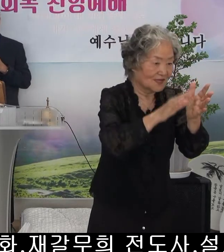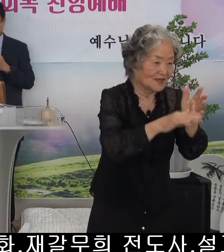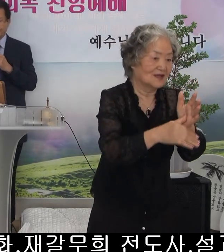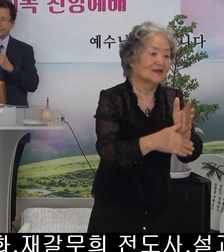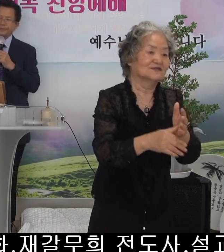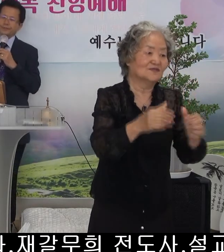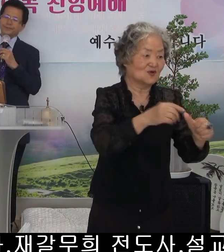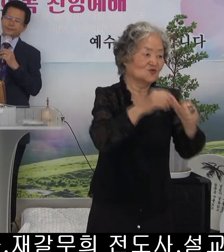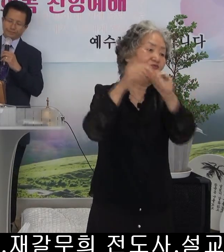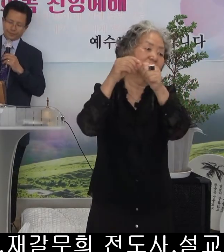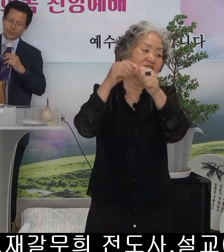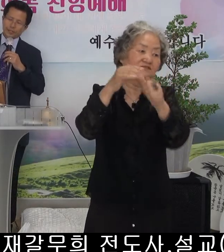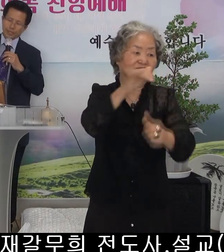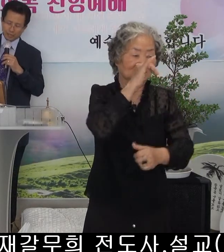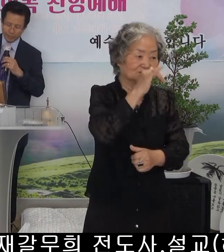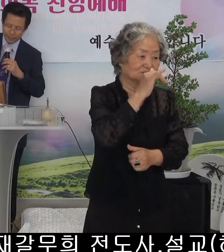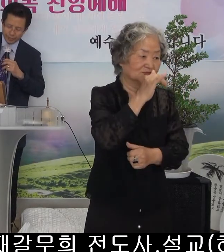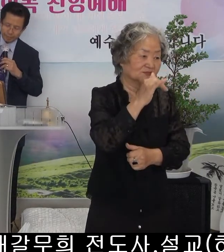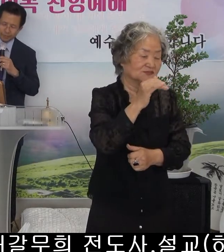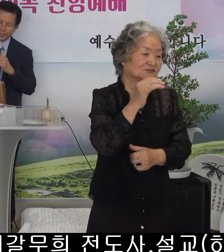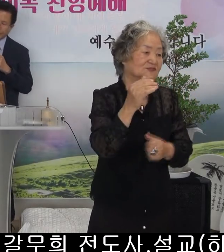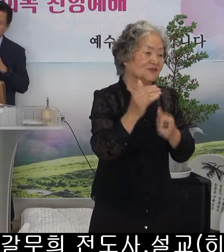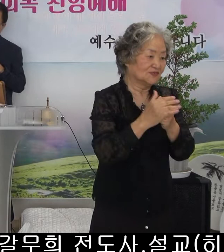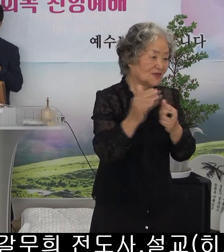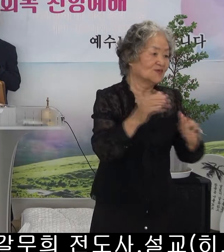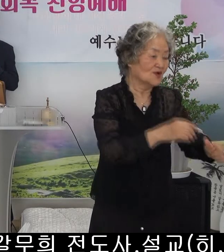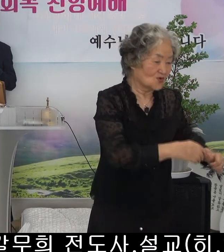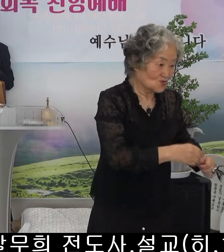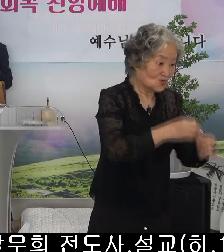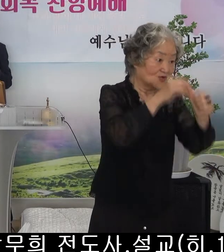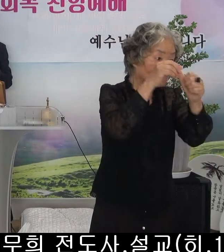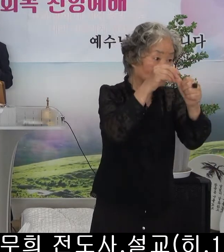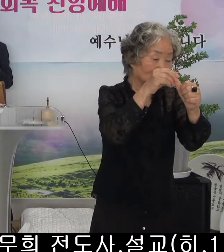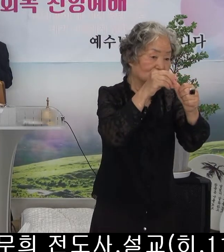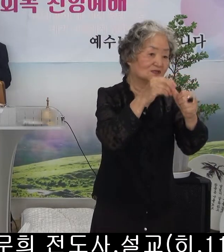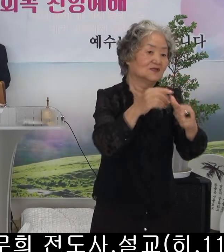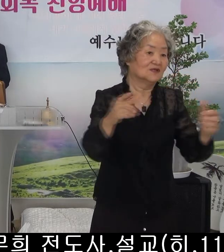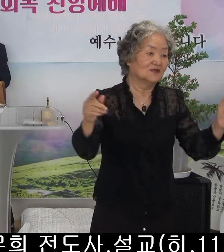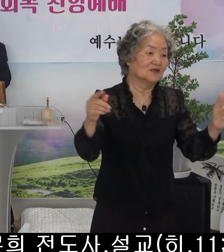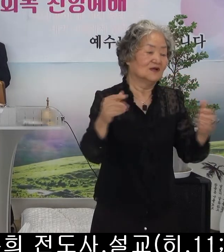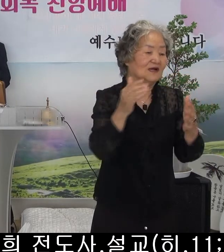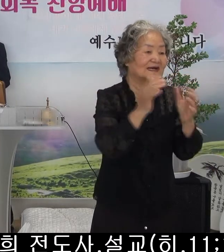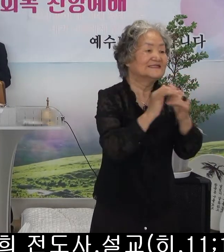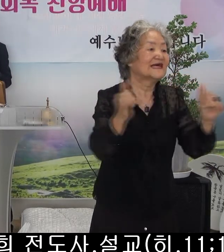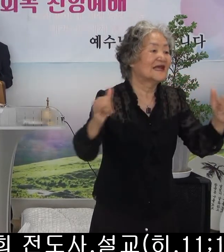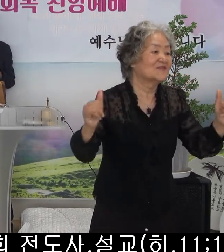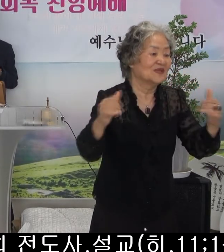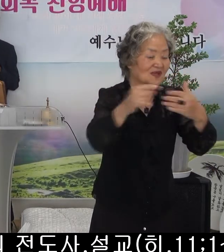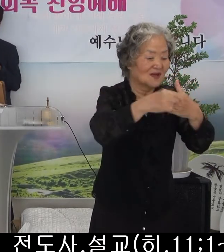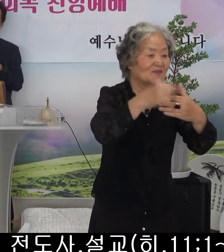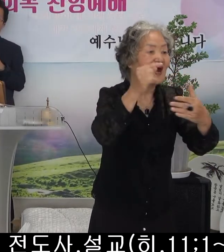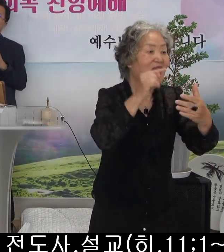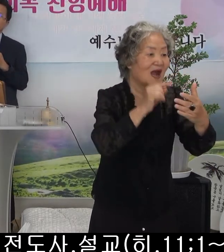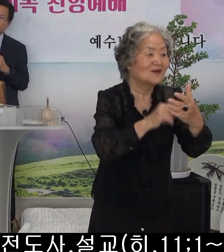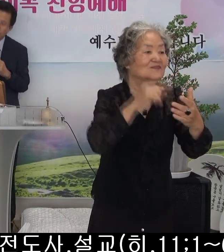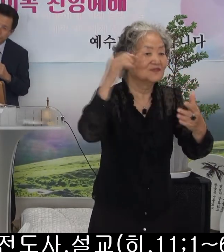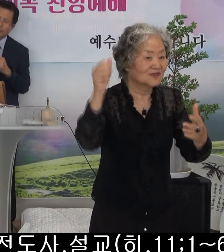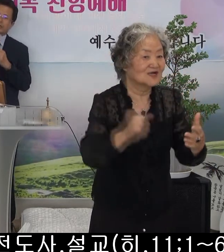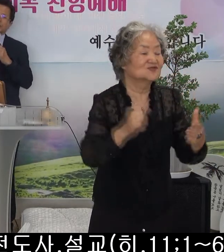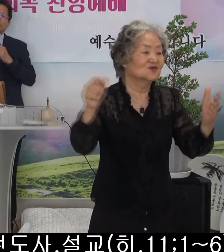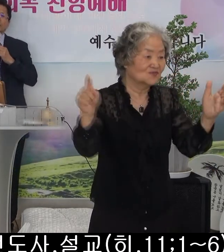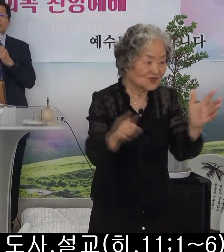이렇게 믿음은 사람이 믿음으로 마음으로 믿음에 이르고 입으로 시인해서